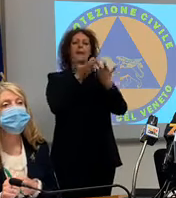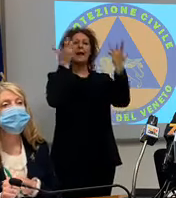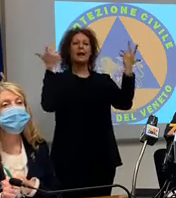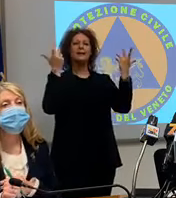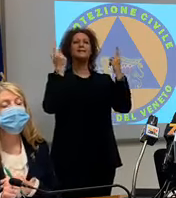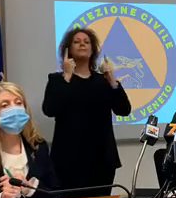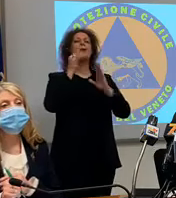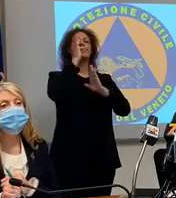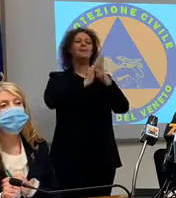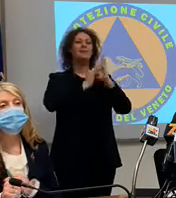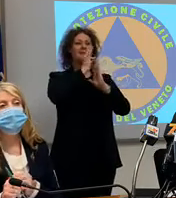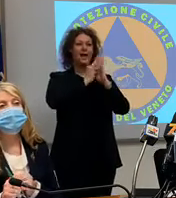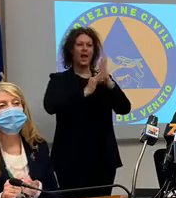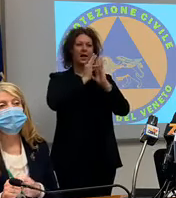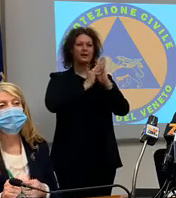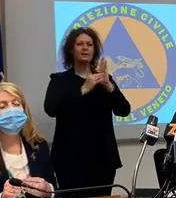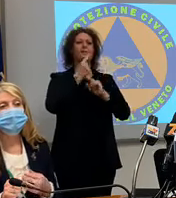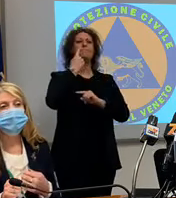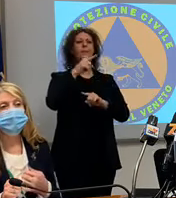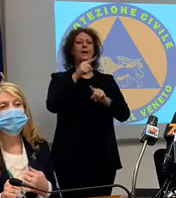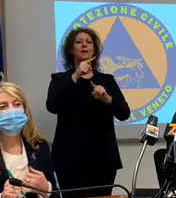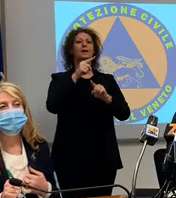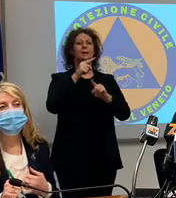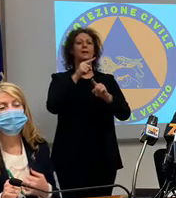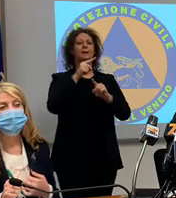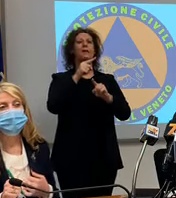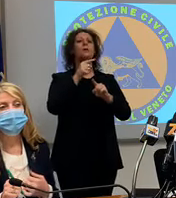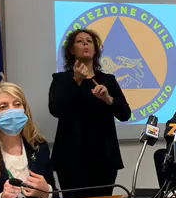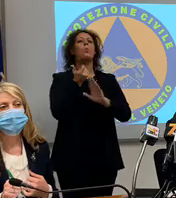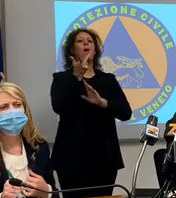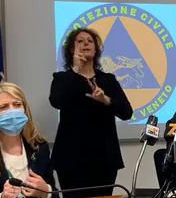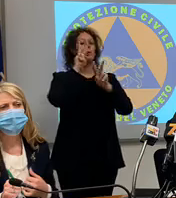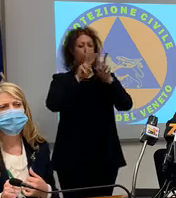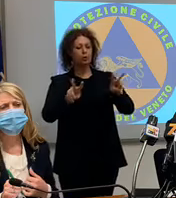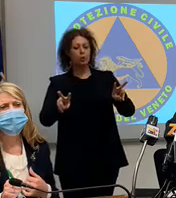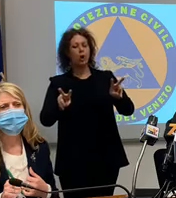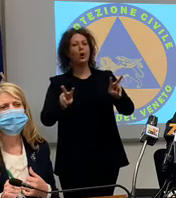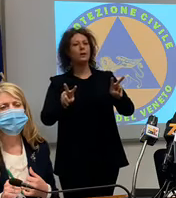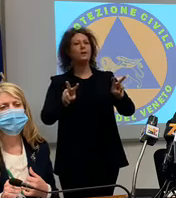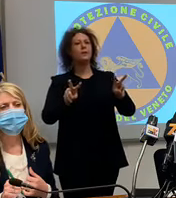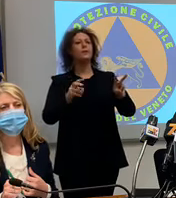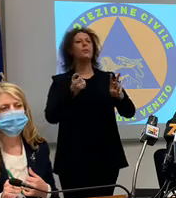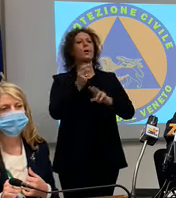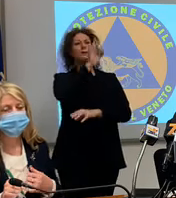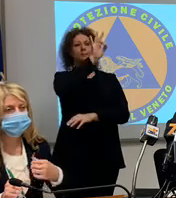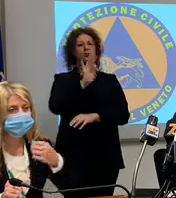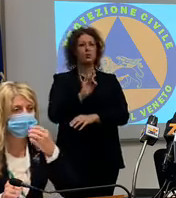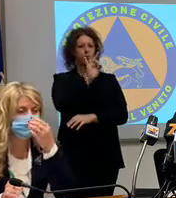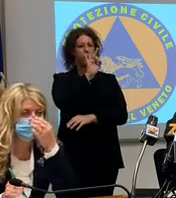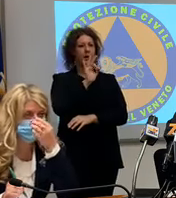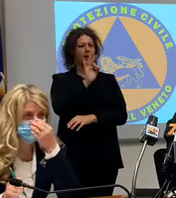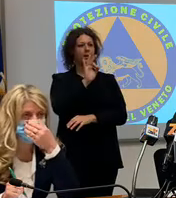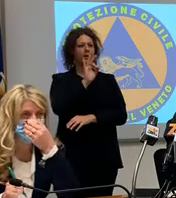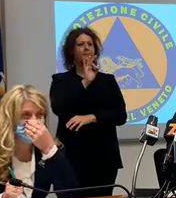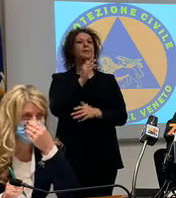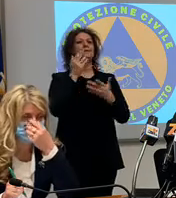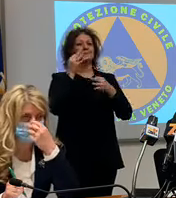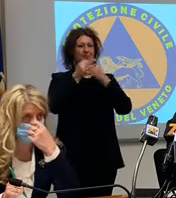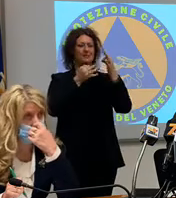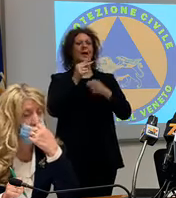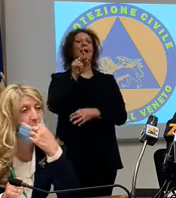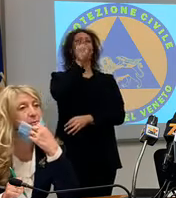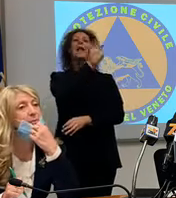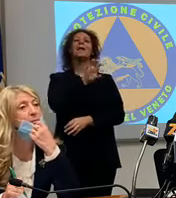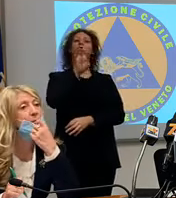a numeratore nel calcolo dell'incidenza dei positivi sui controlli effettu e cioè a denominatore la regione sta